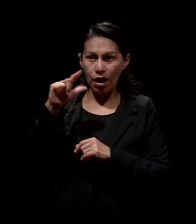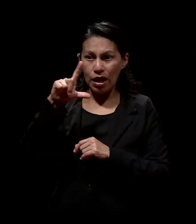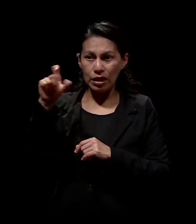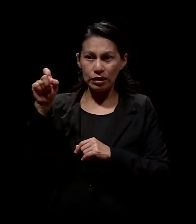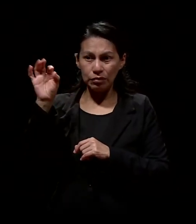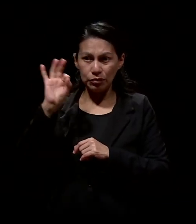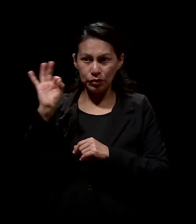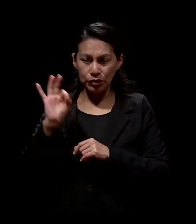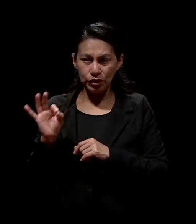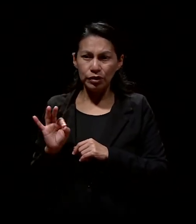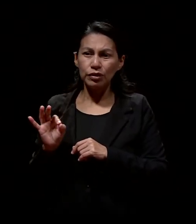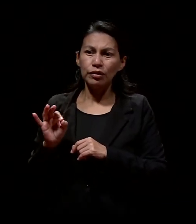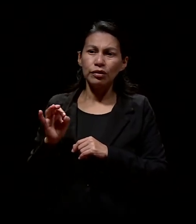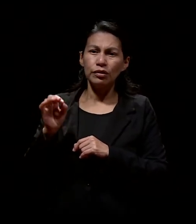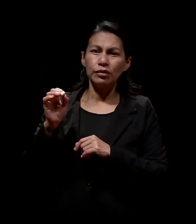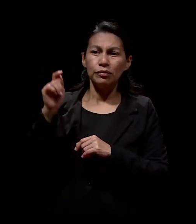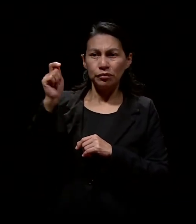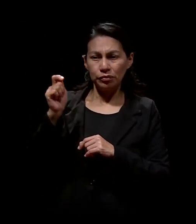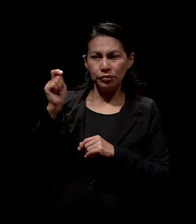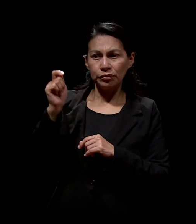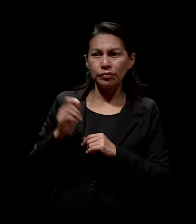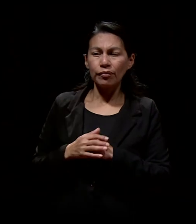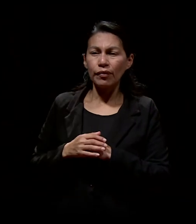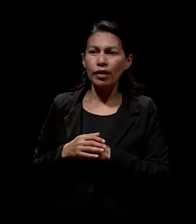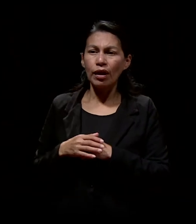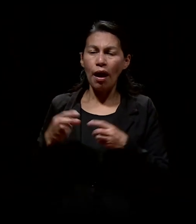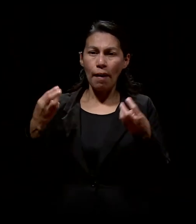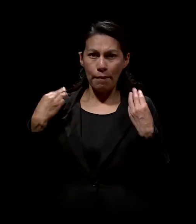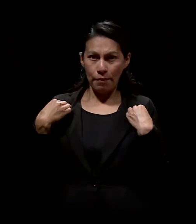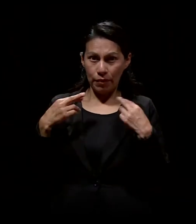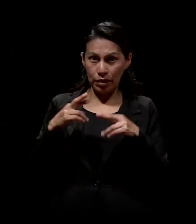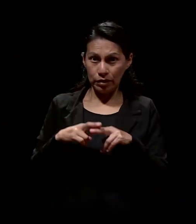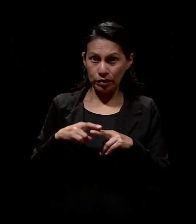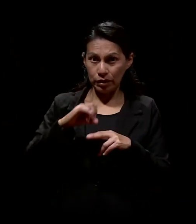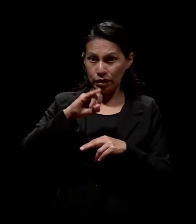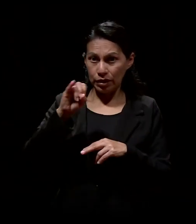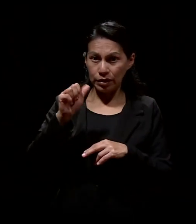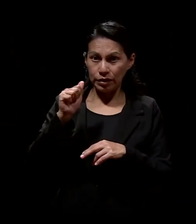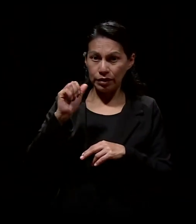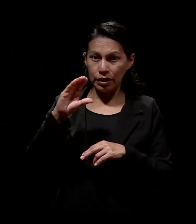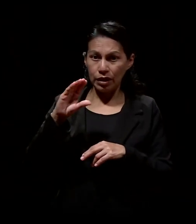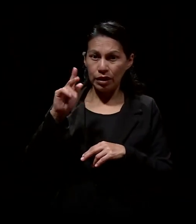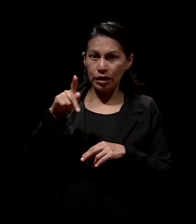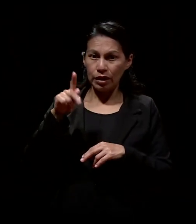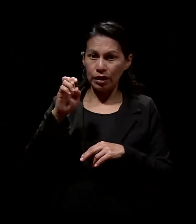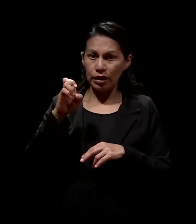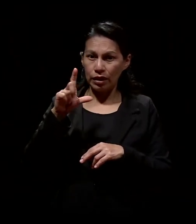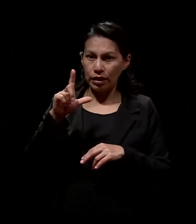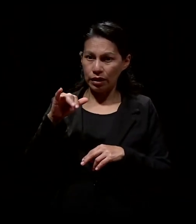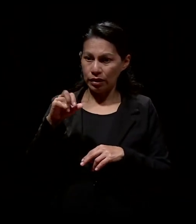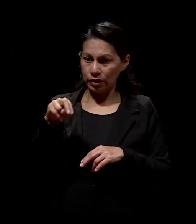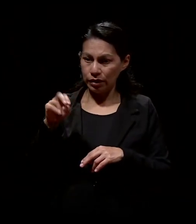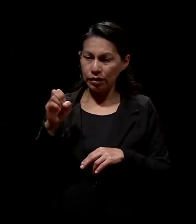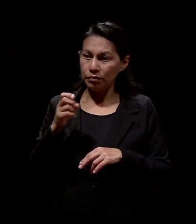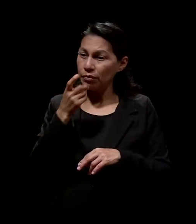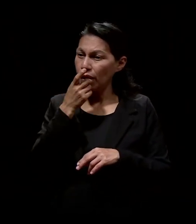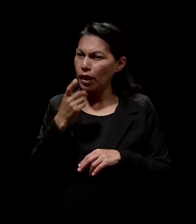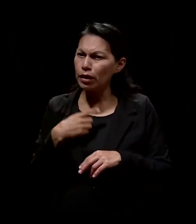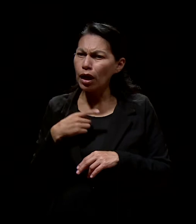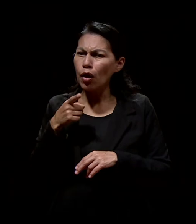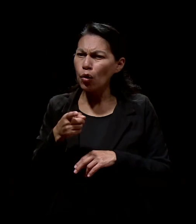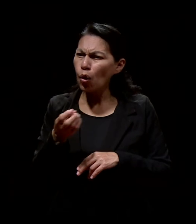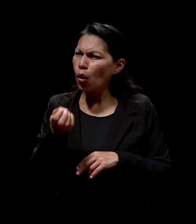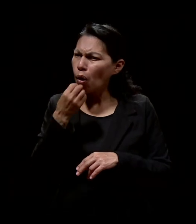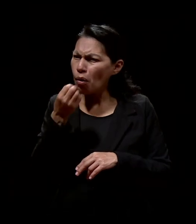una beca del 100%. Bueno. Cuando yo me vengo, la maestra Jacqueline, que es la que es con la que yo estoy laborando,